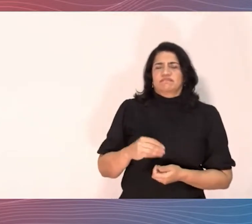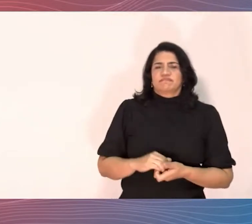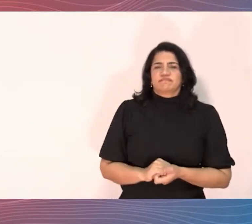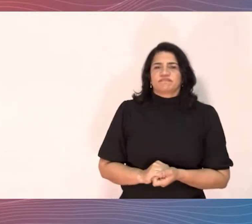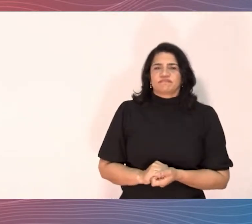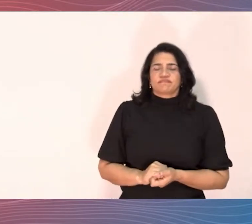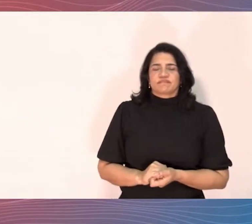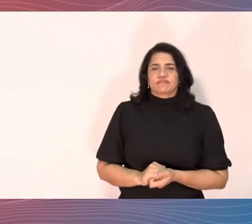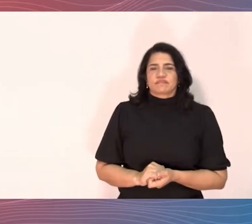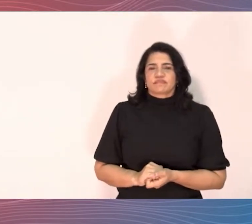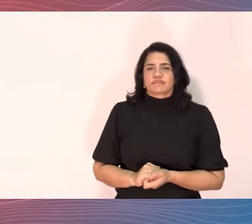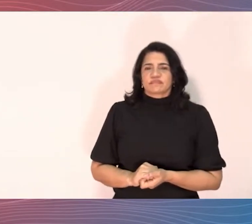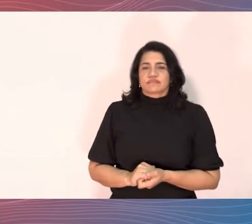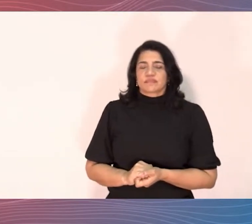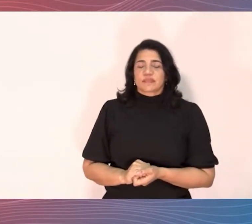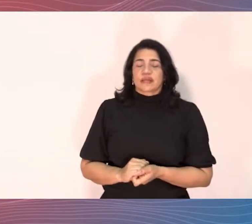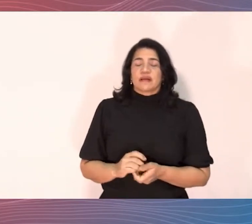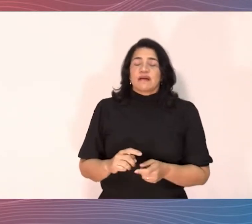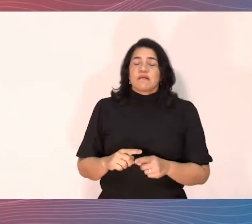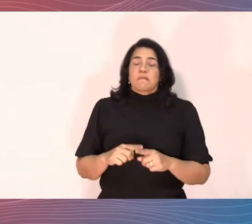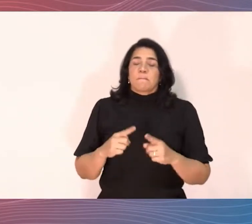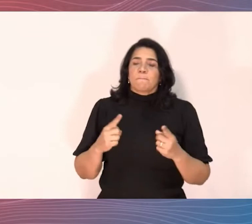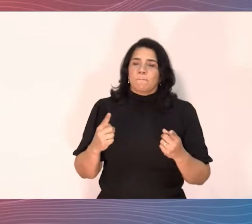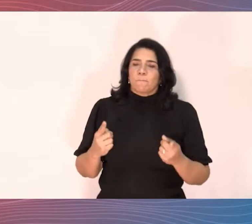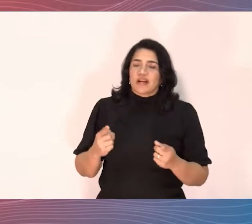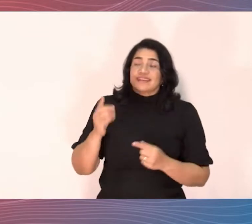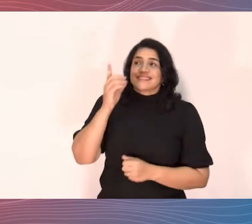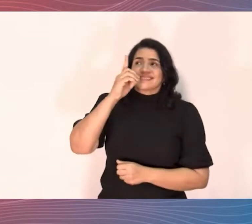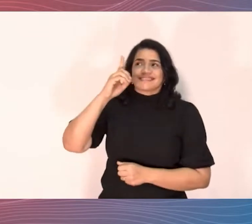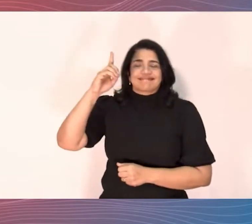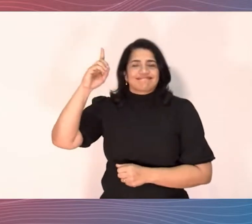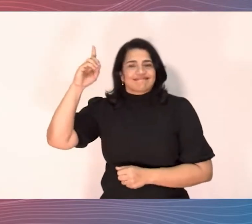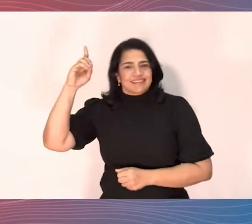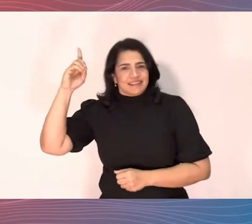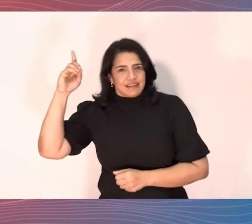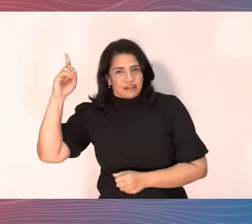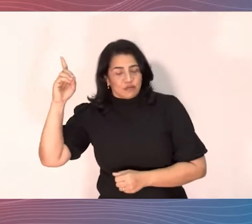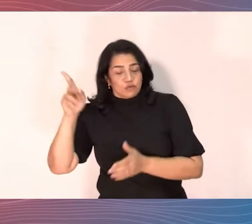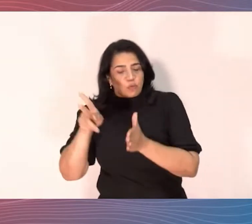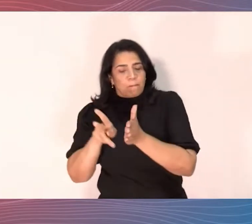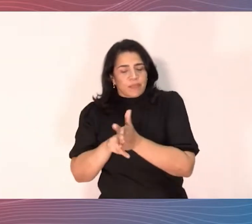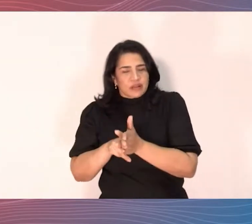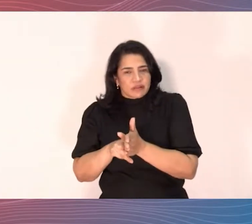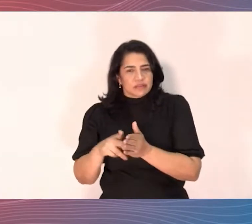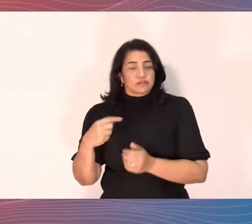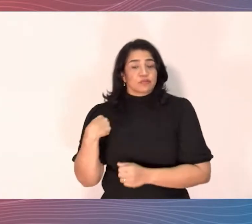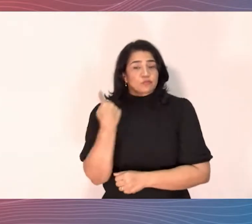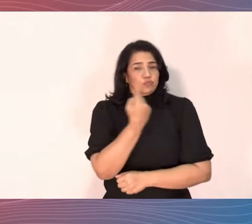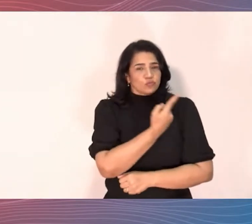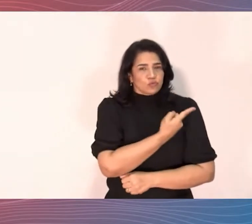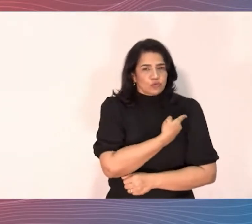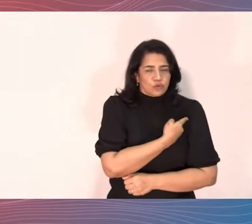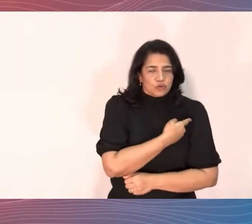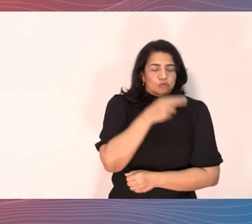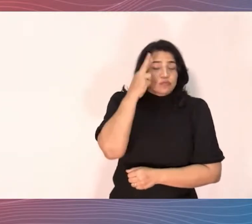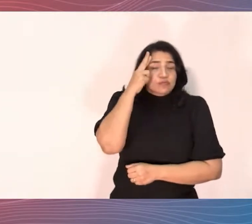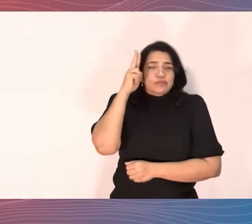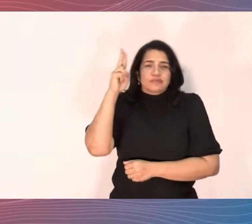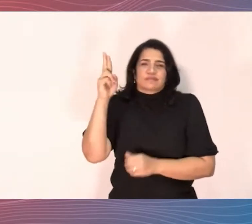Então ele é Deus de nosso Senhor Jesus Cristo. E não só isso.